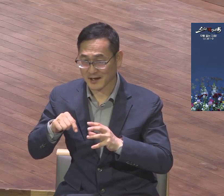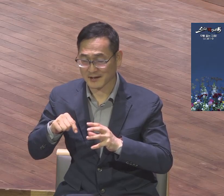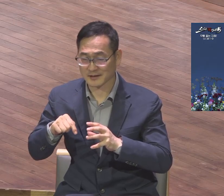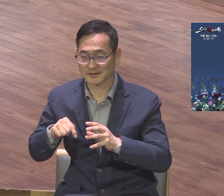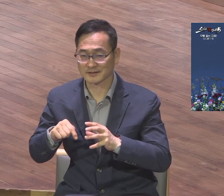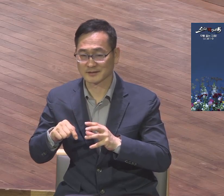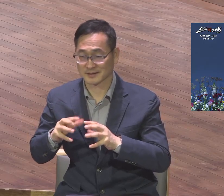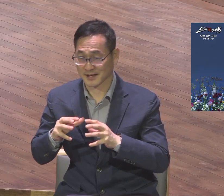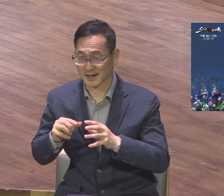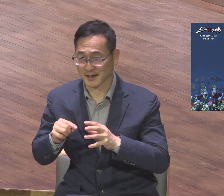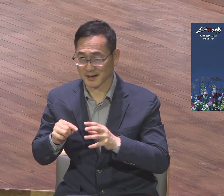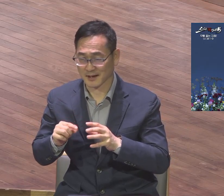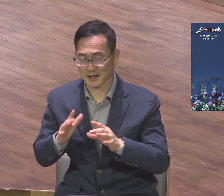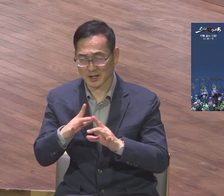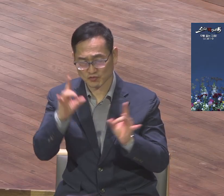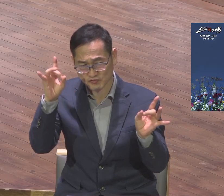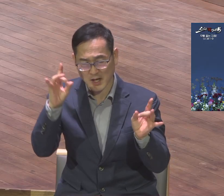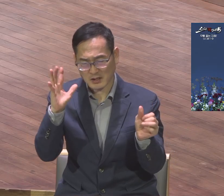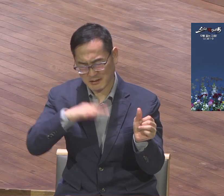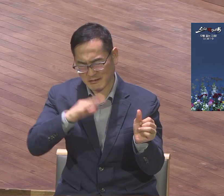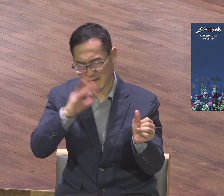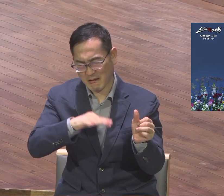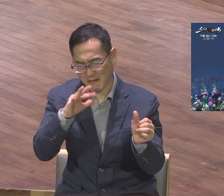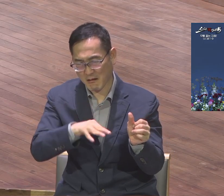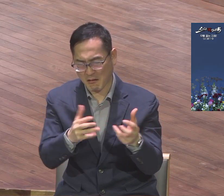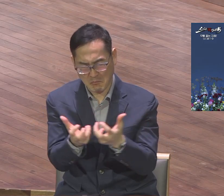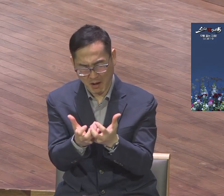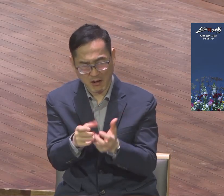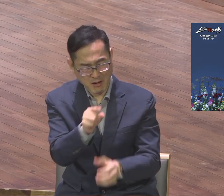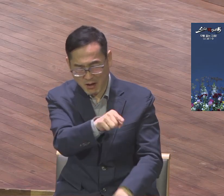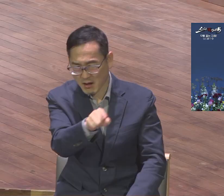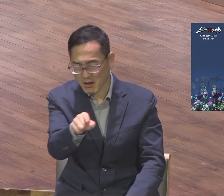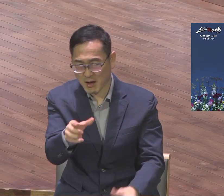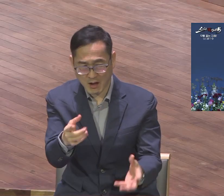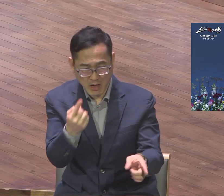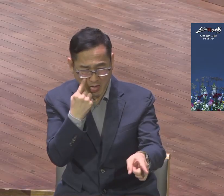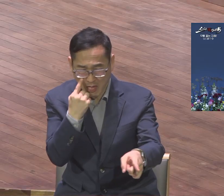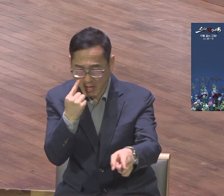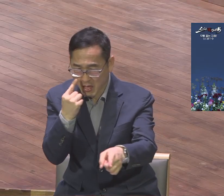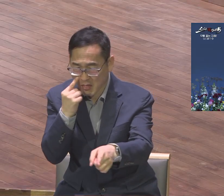남유다는 우상 숭배로 가득했습니다.